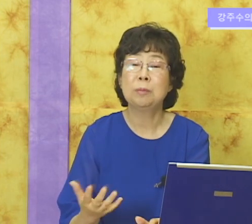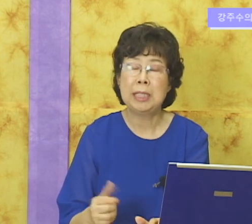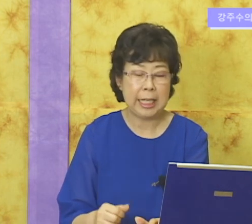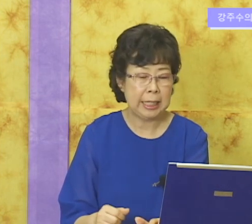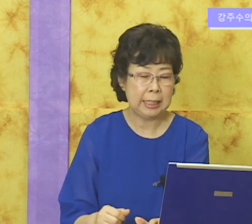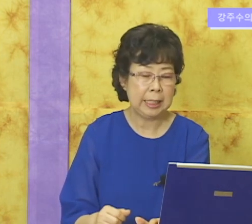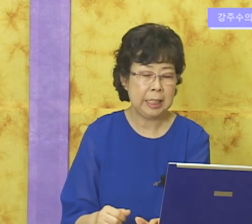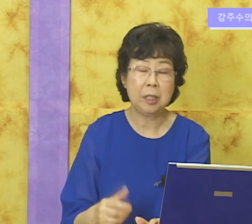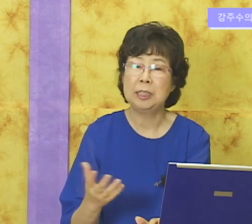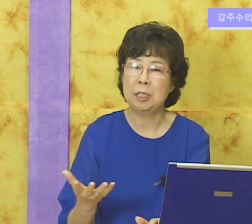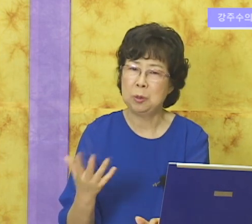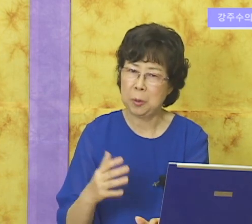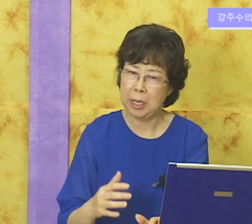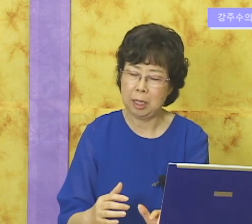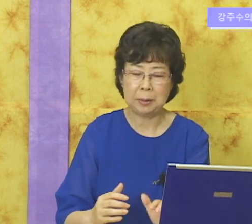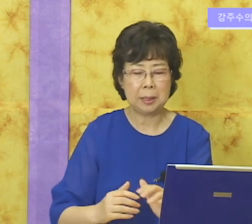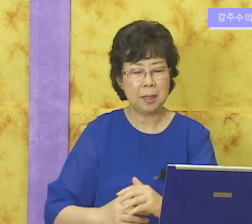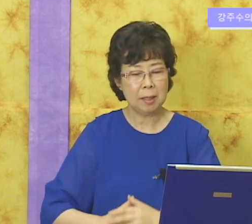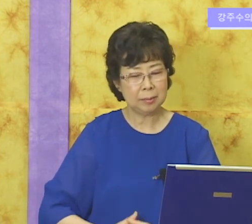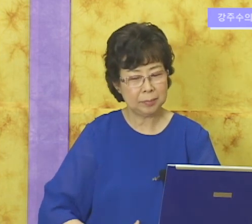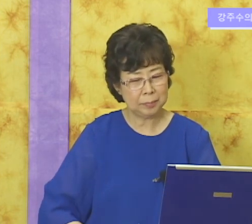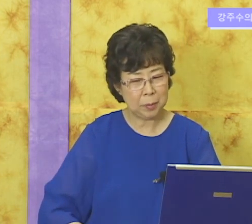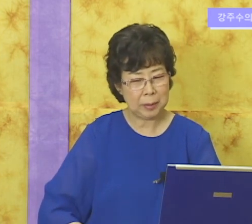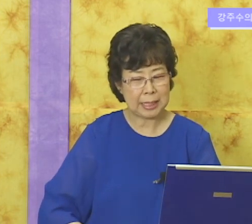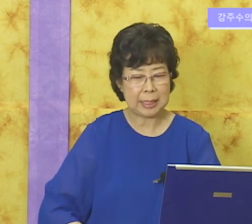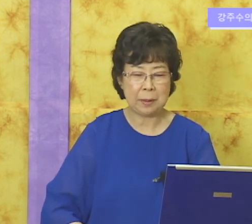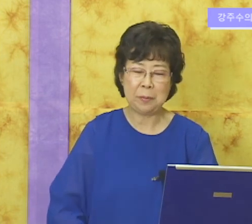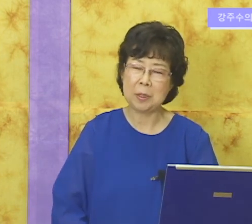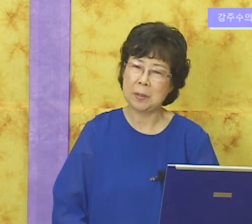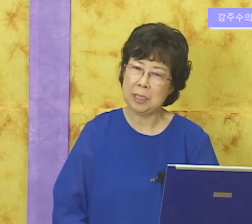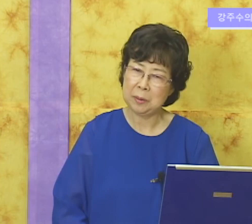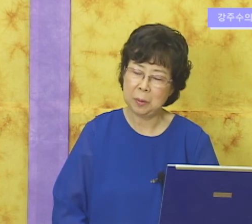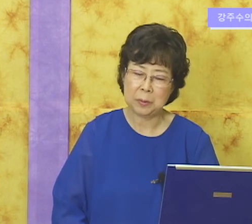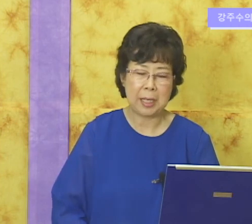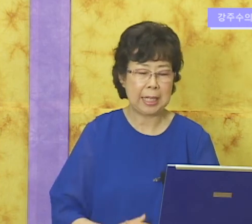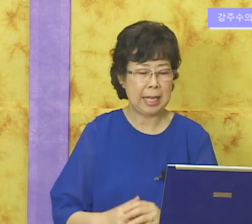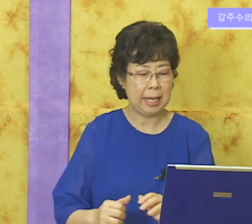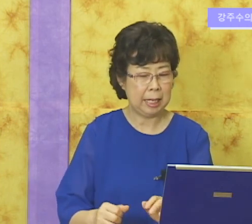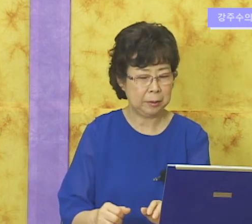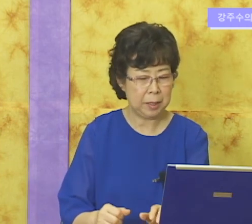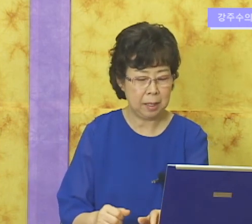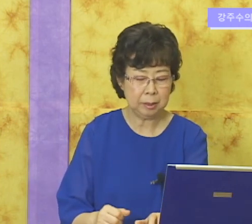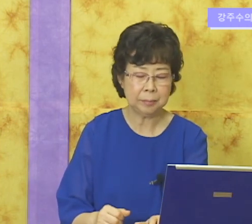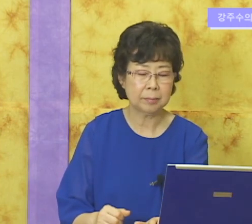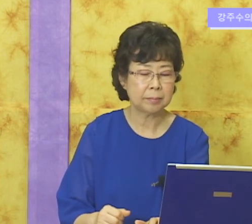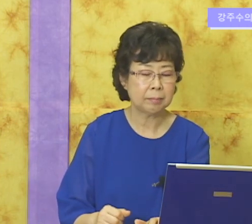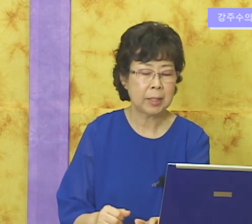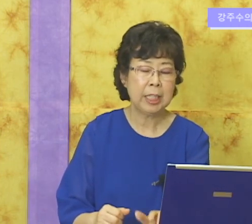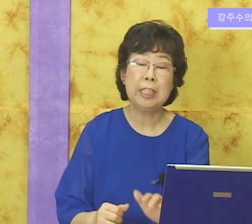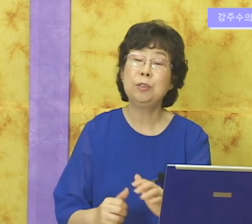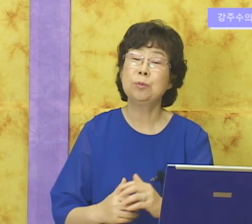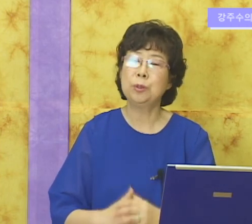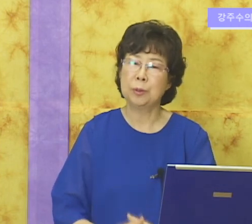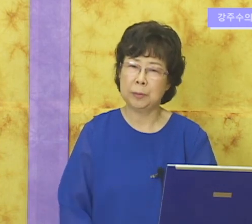조금 전에 얘기했듯이 영어처럼 손 대화가 없어서 몸의 자세와 표정을 공손하게 해야 하고요.